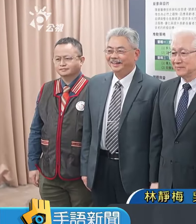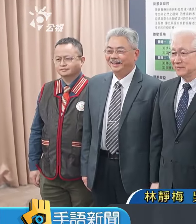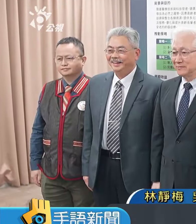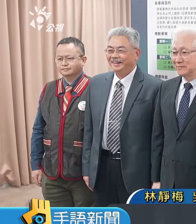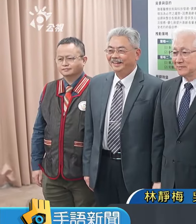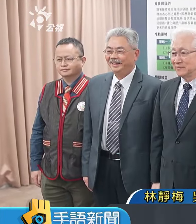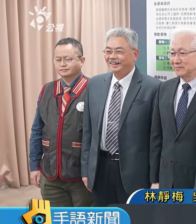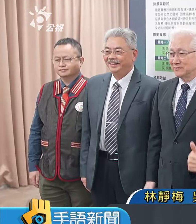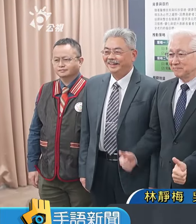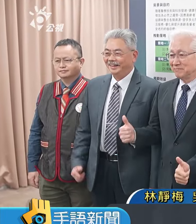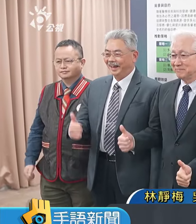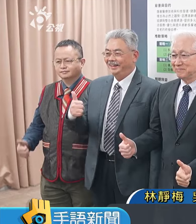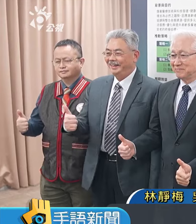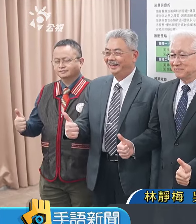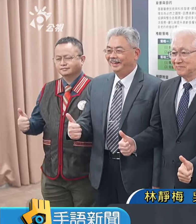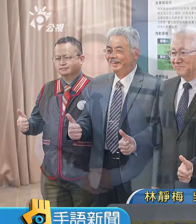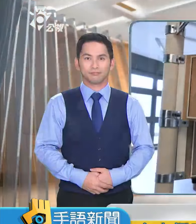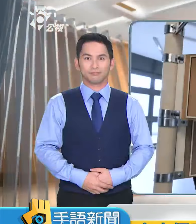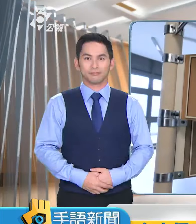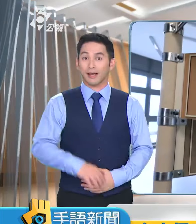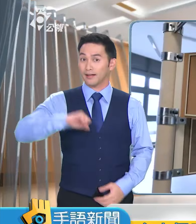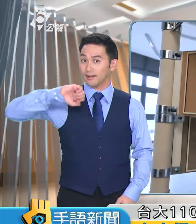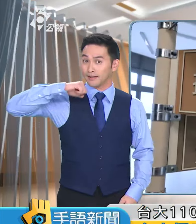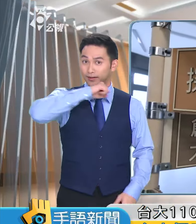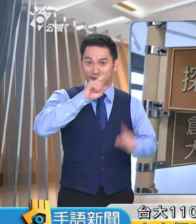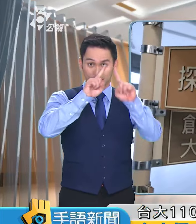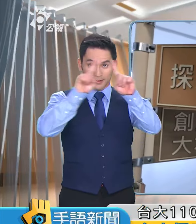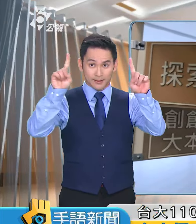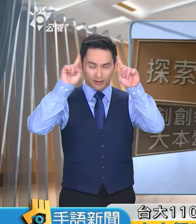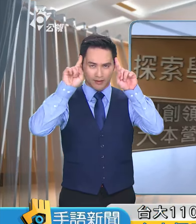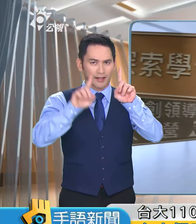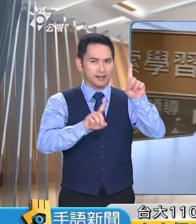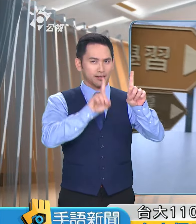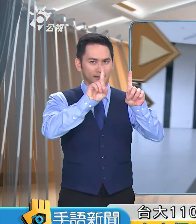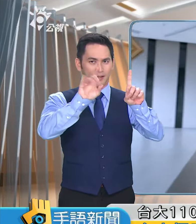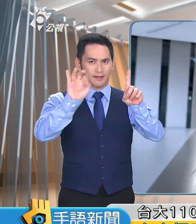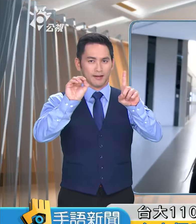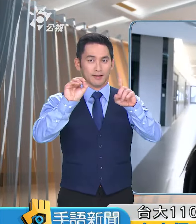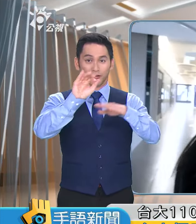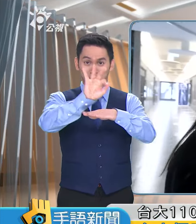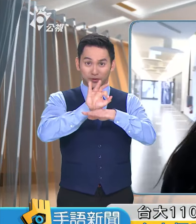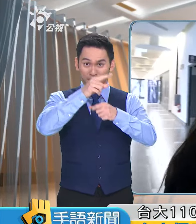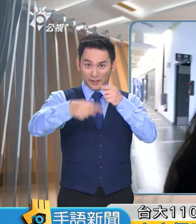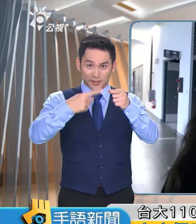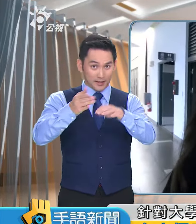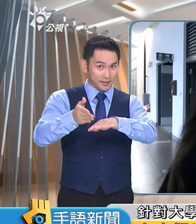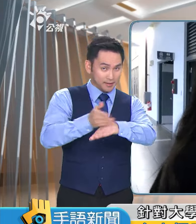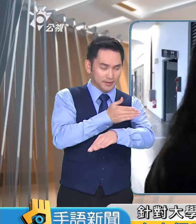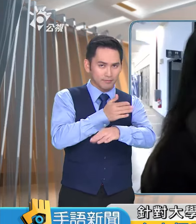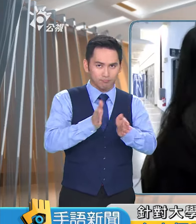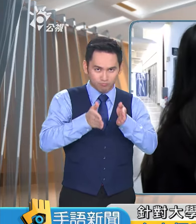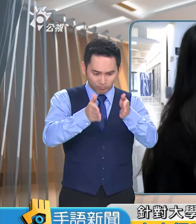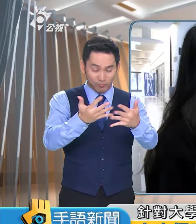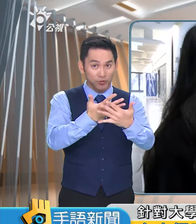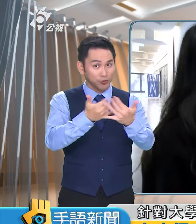静梅、吴家宝台北报道。 台大110学年度起，针对大学部在